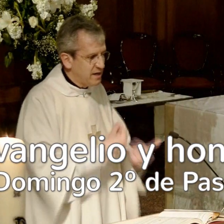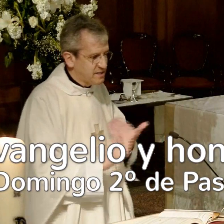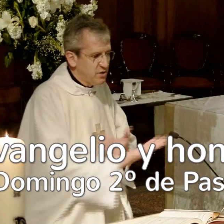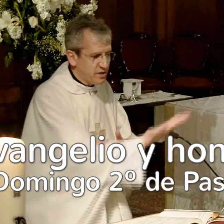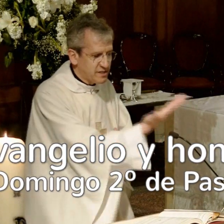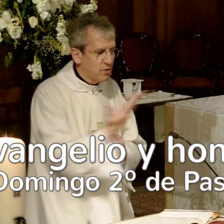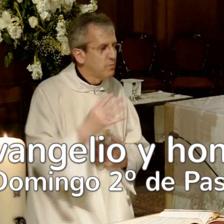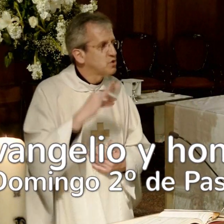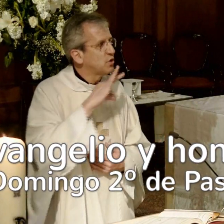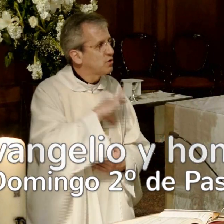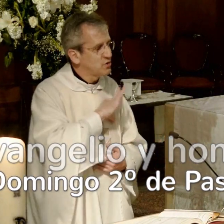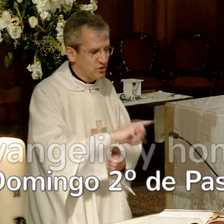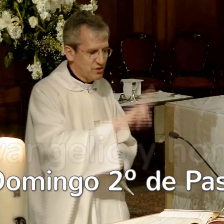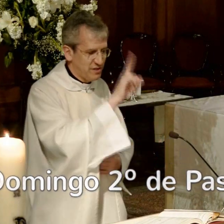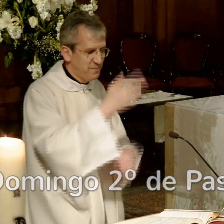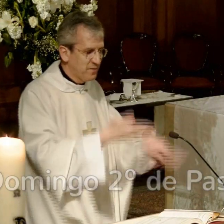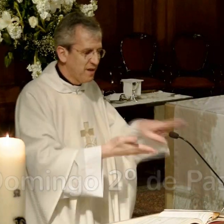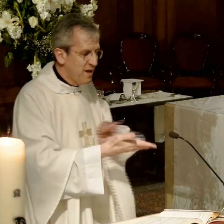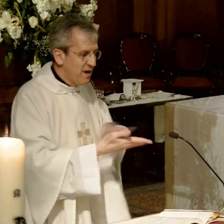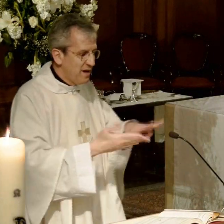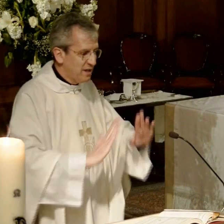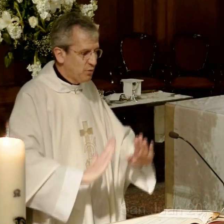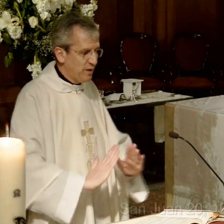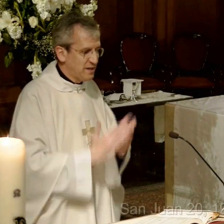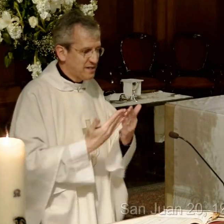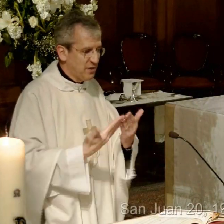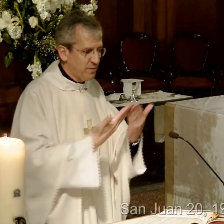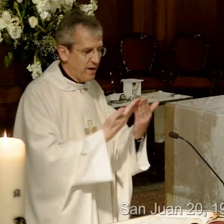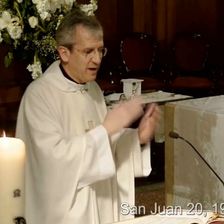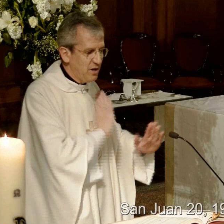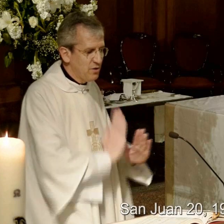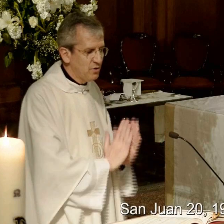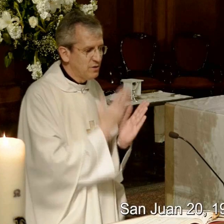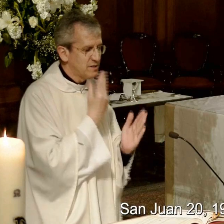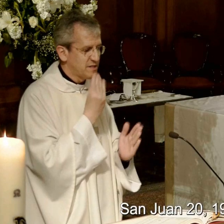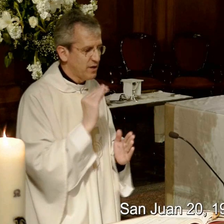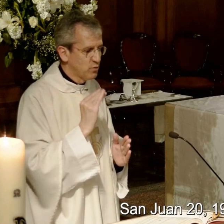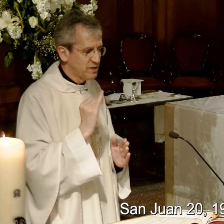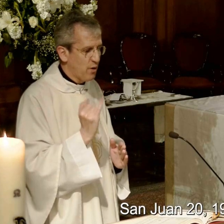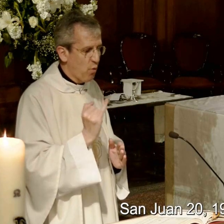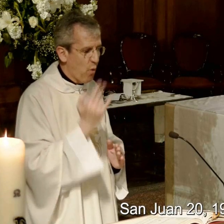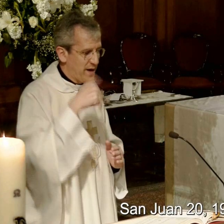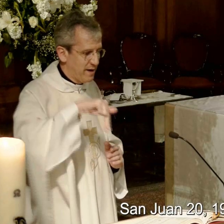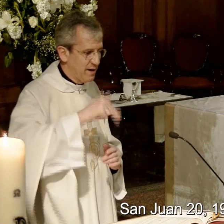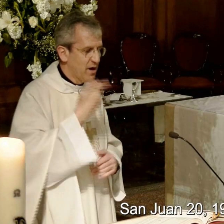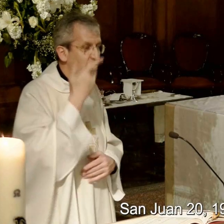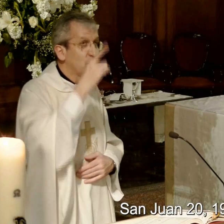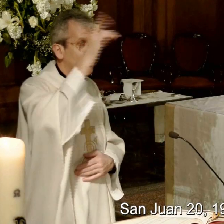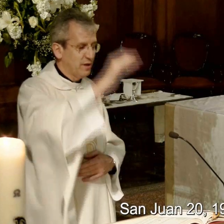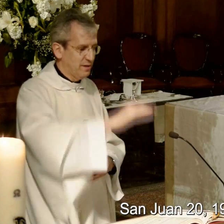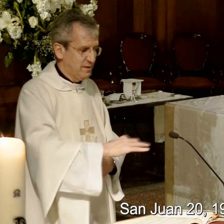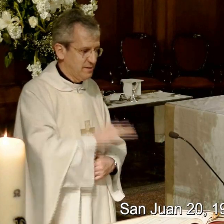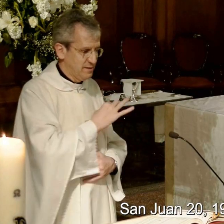El Señor esté con vosotros. Y con tu espíritu. Lectura del Santo Evangelio según San Juan. Gloria a ti,